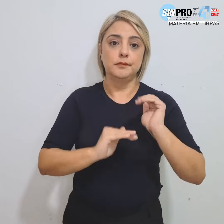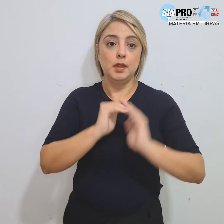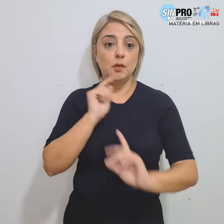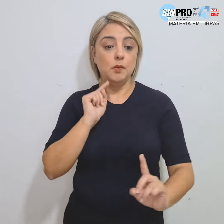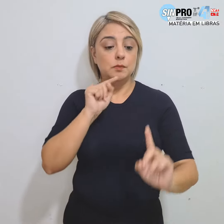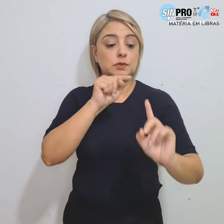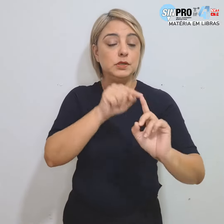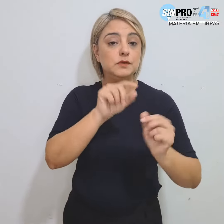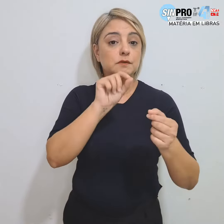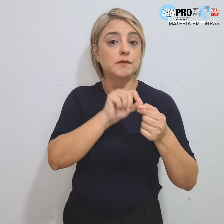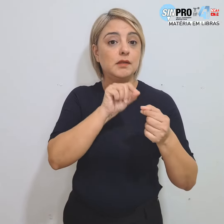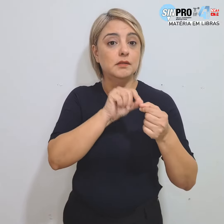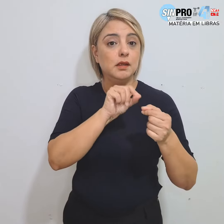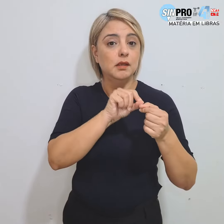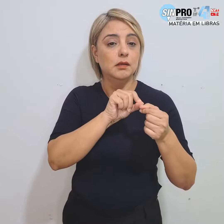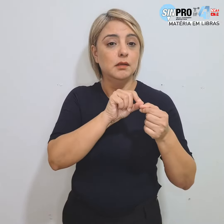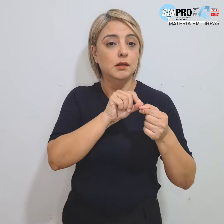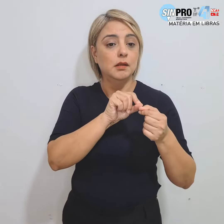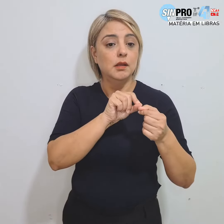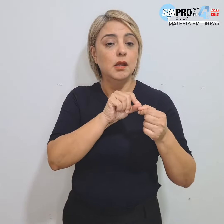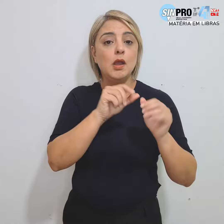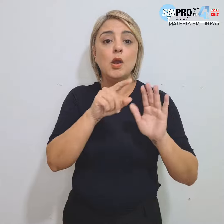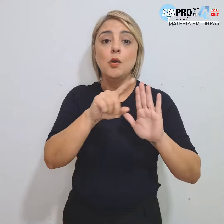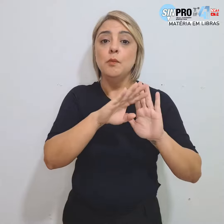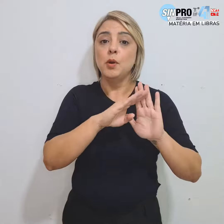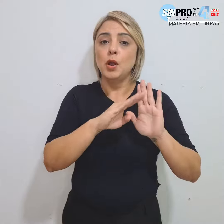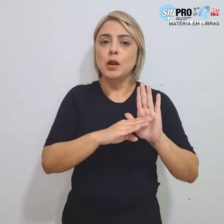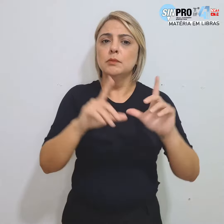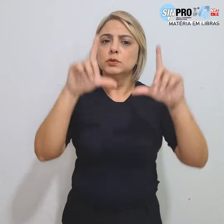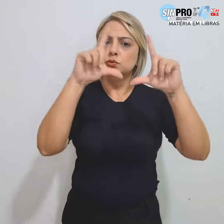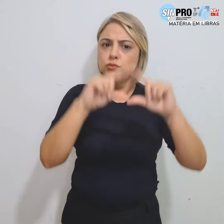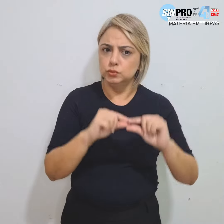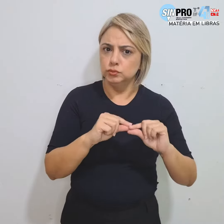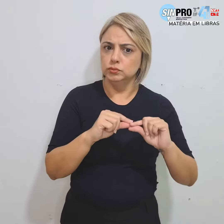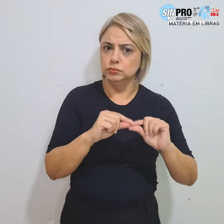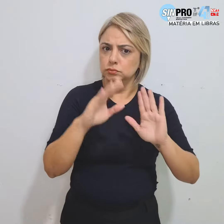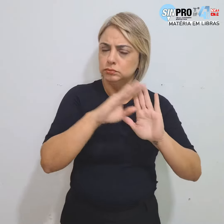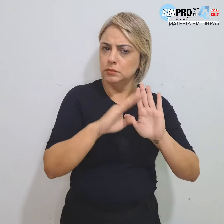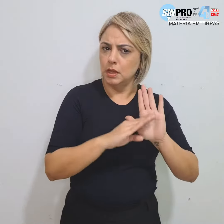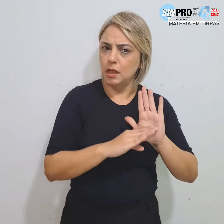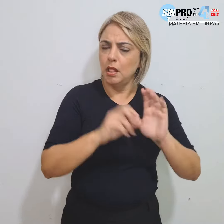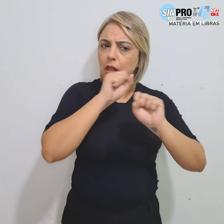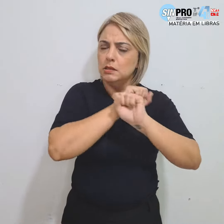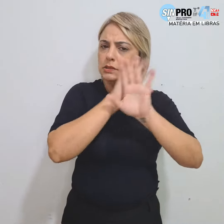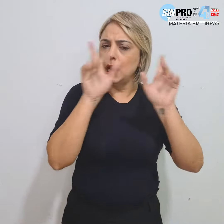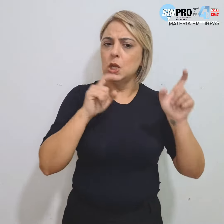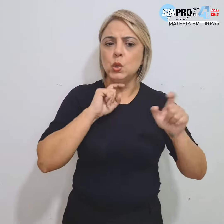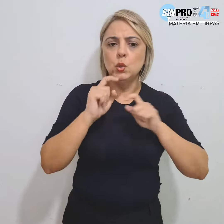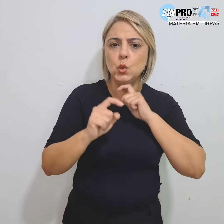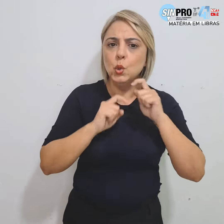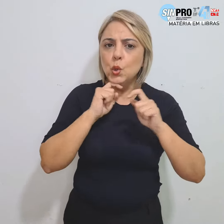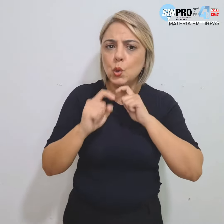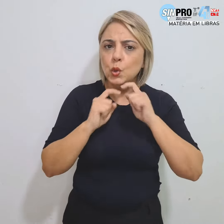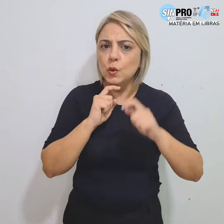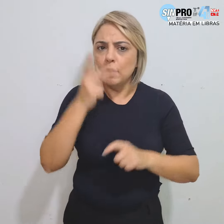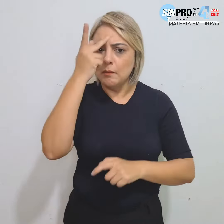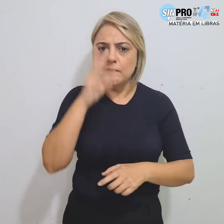um programa sucinto esclarecendo dúvidas para fortalecer este